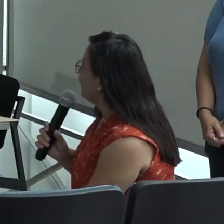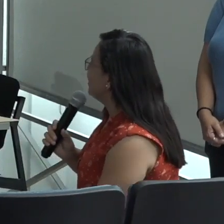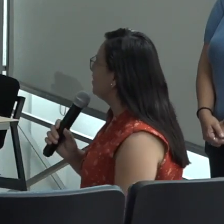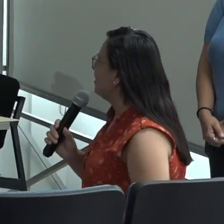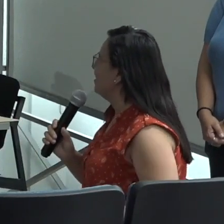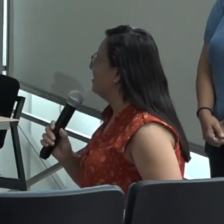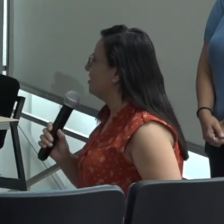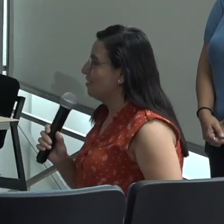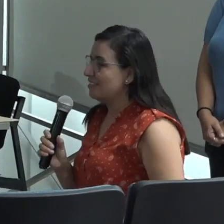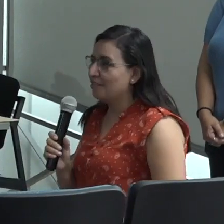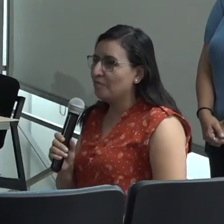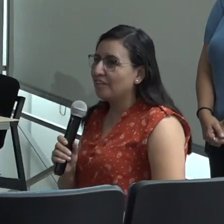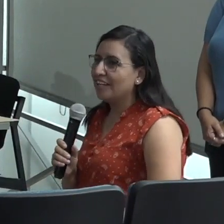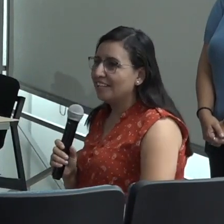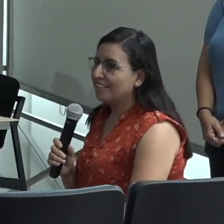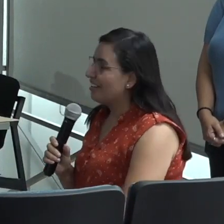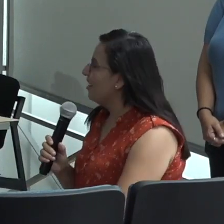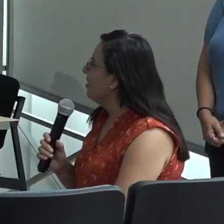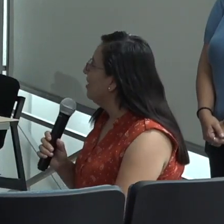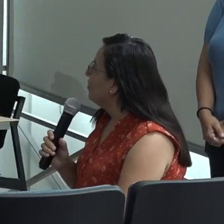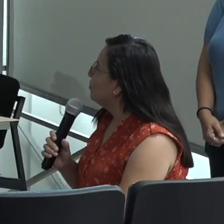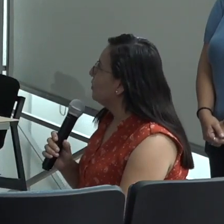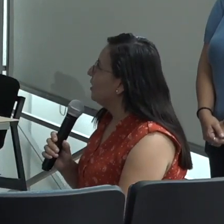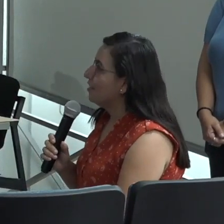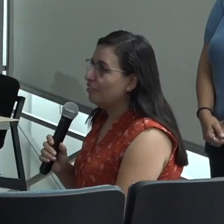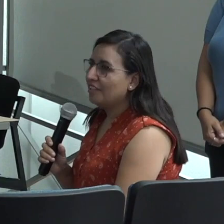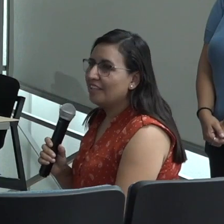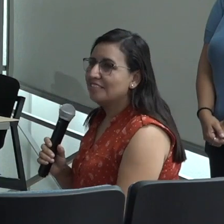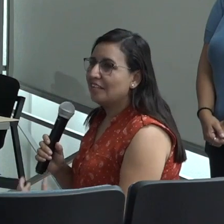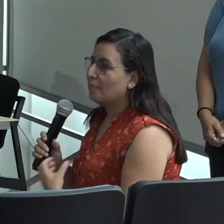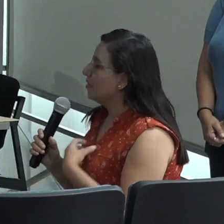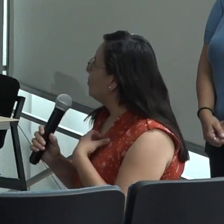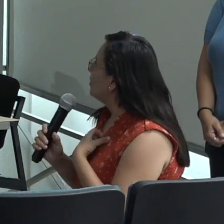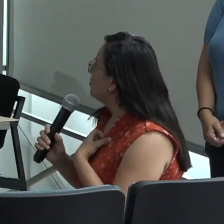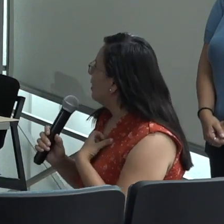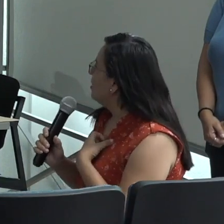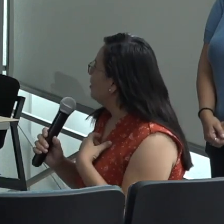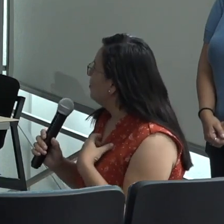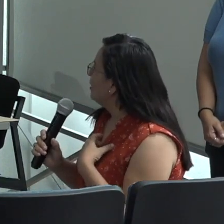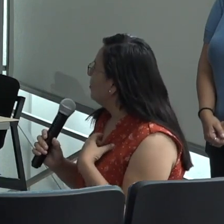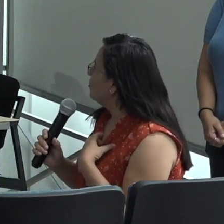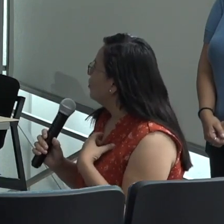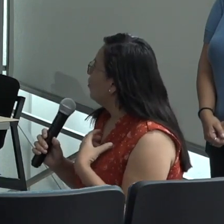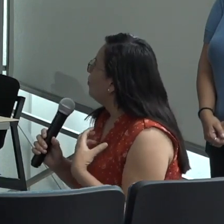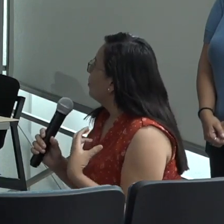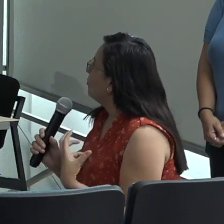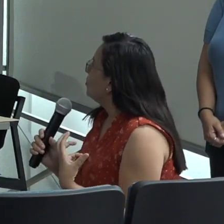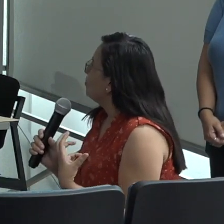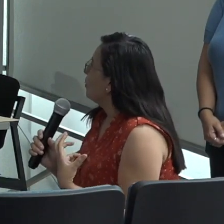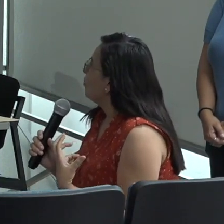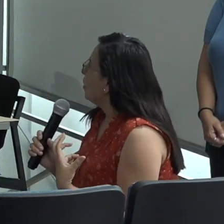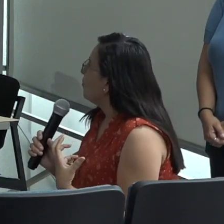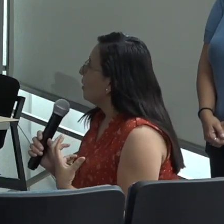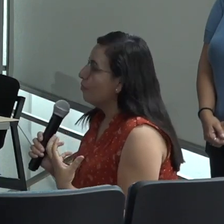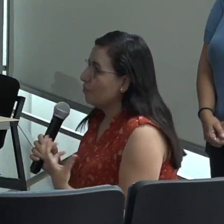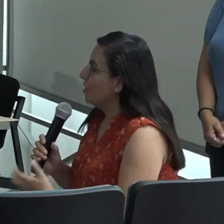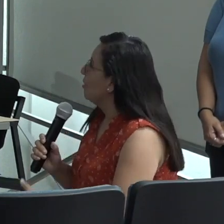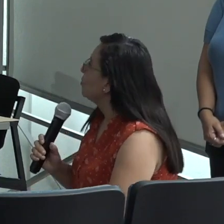David. Ha sido muy rica la charla, porque creo que ya desde la parte personal identificamos cómo podemos mejorar para comunicarnos con